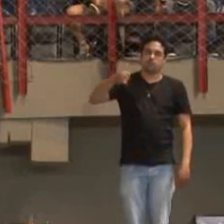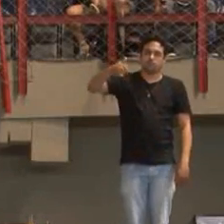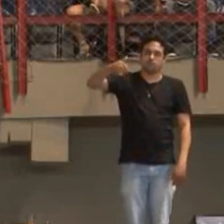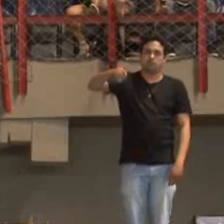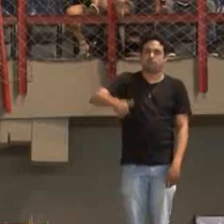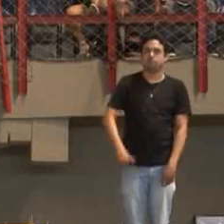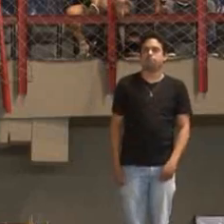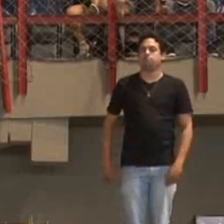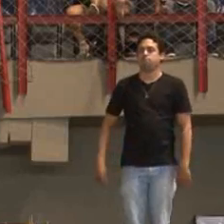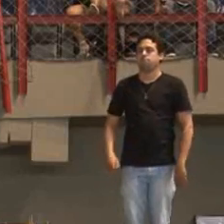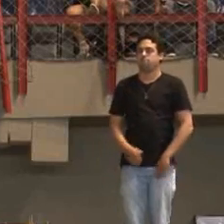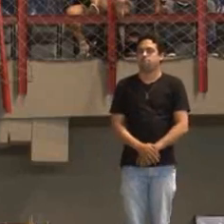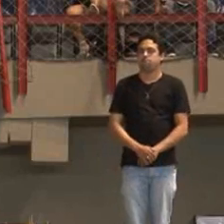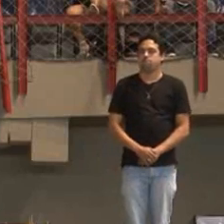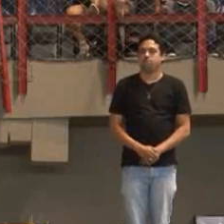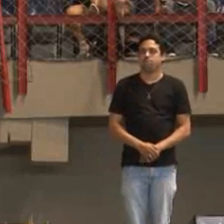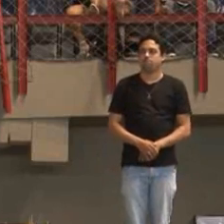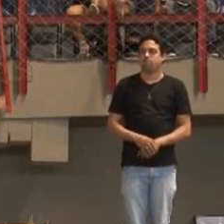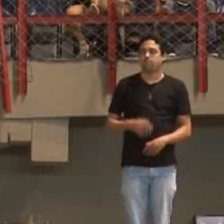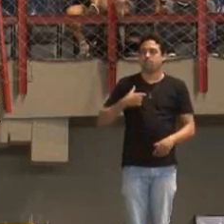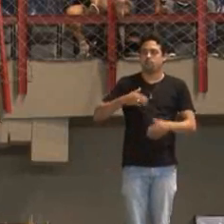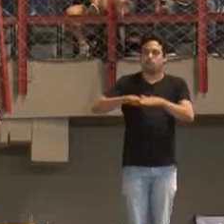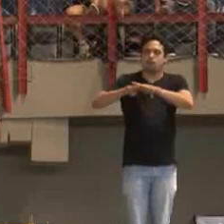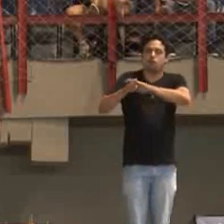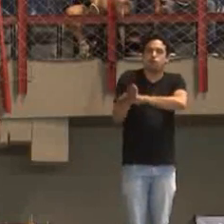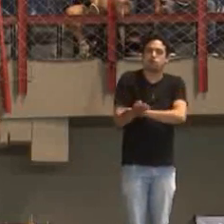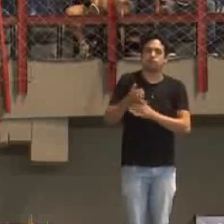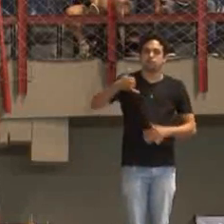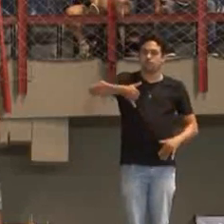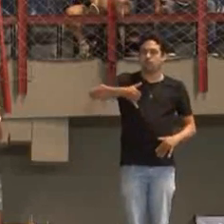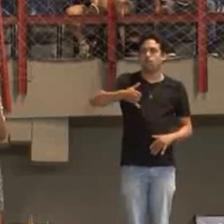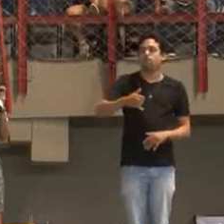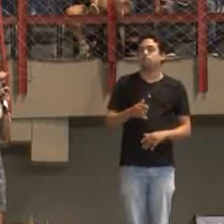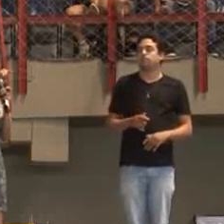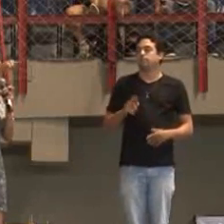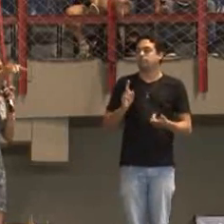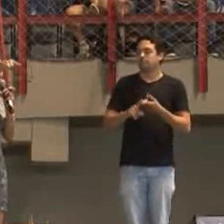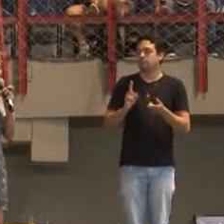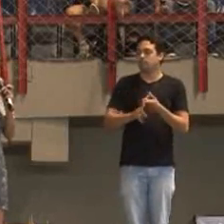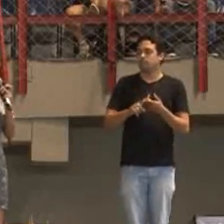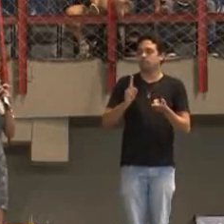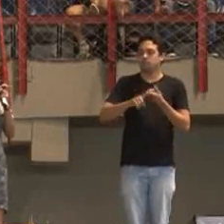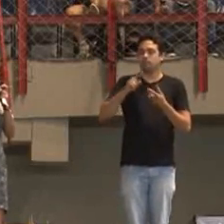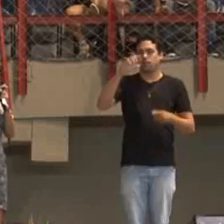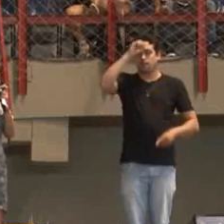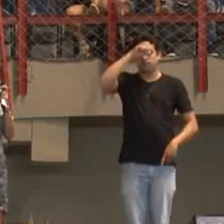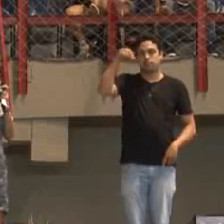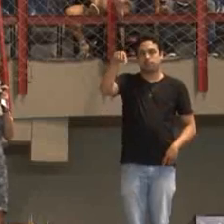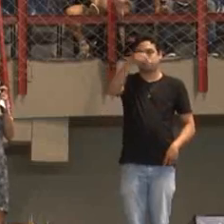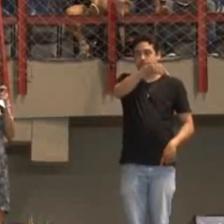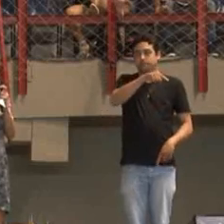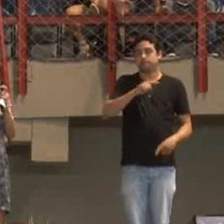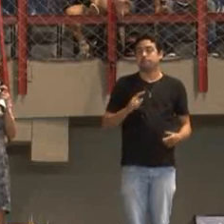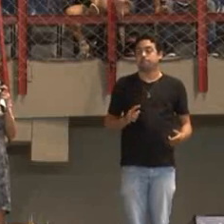só. Eu acabei me acostumando. Agora, assim, eu também me aprendi.